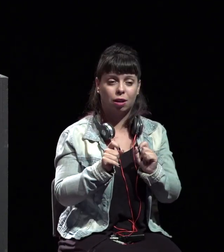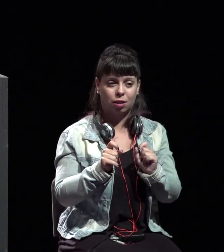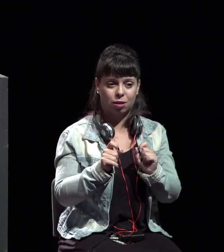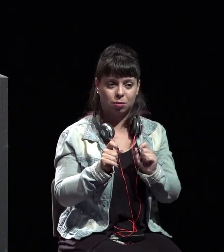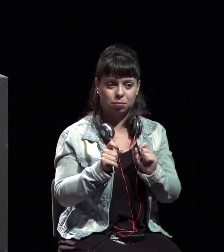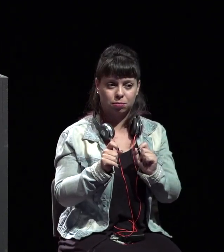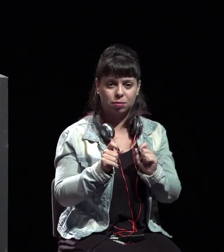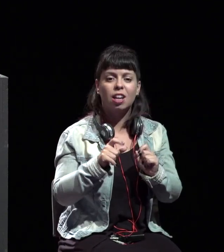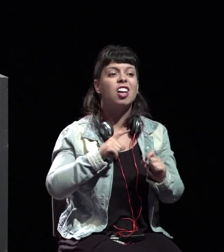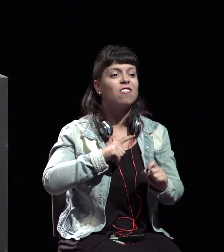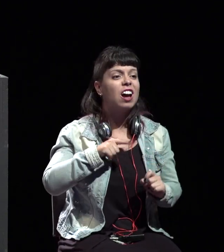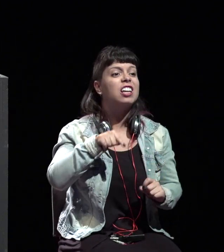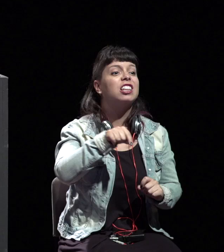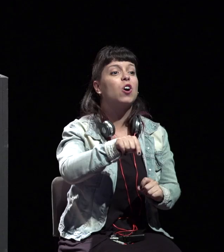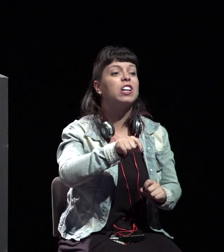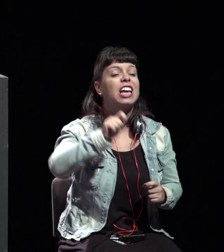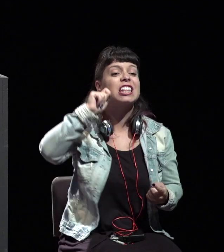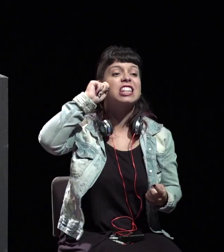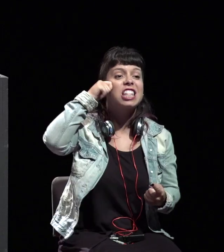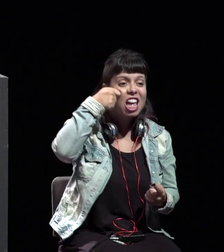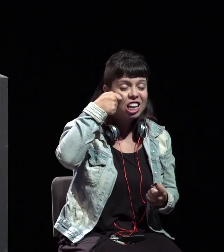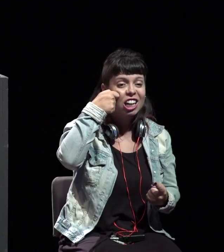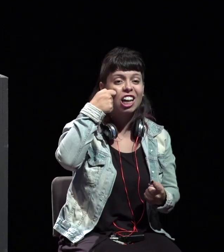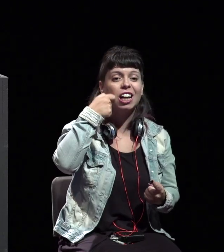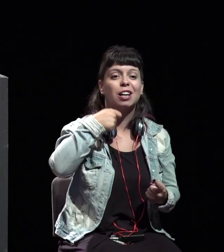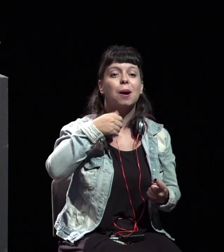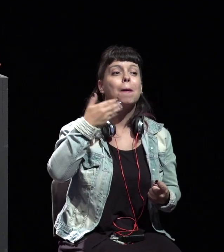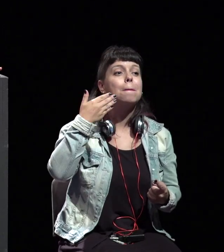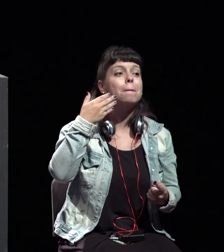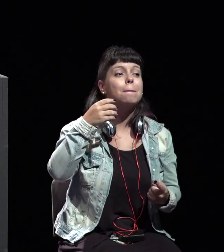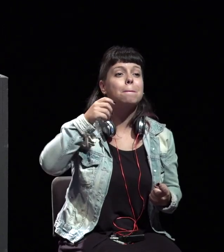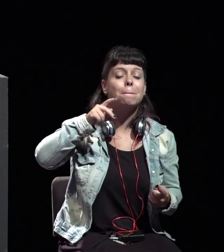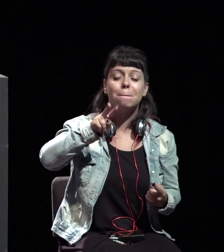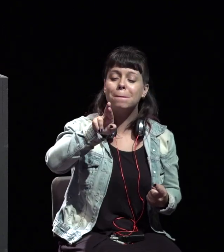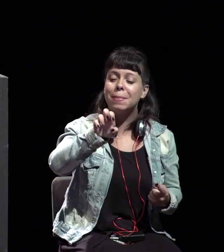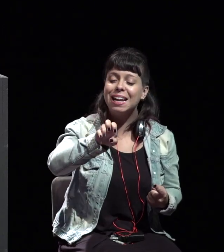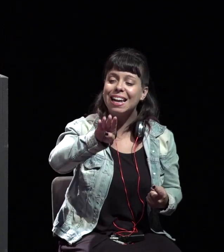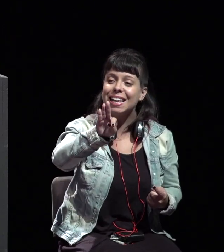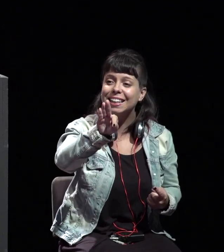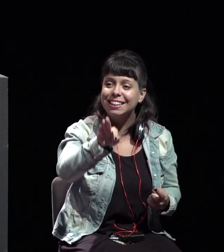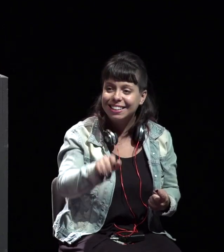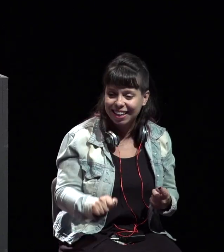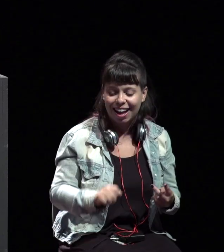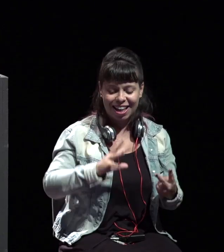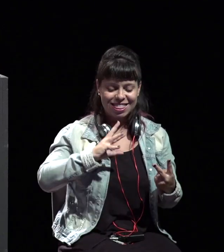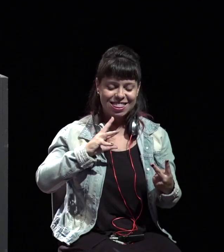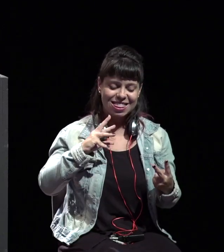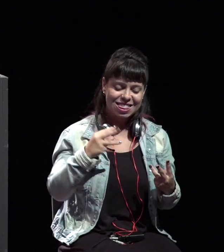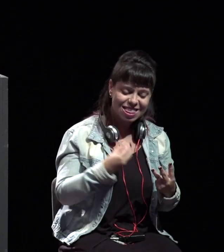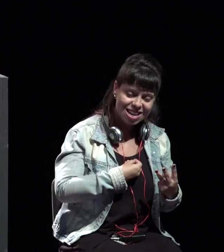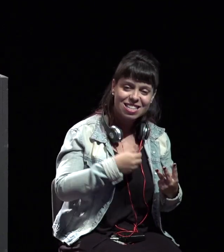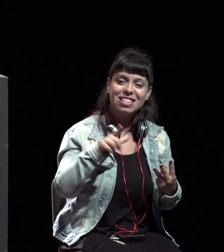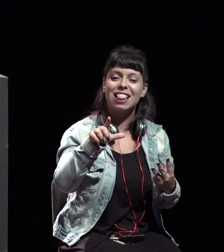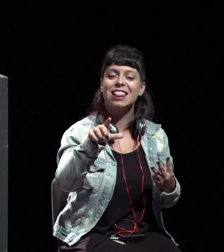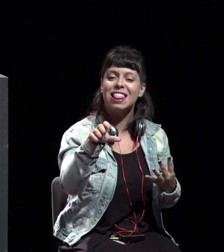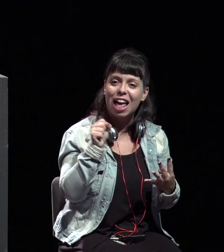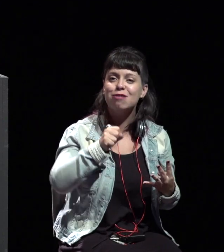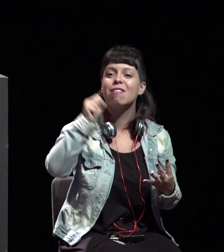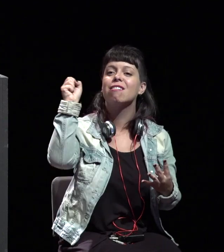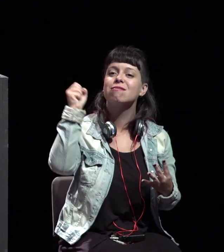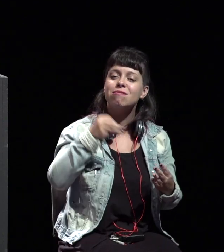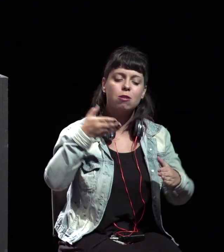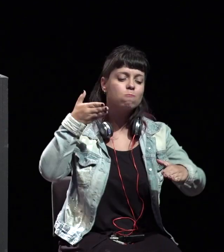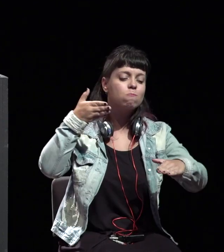negra, preta, trans, lésbica, assim, nas universidades públicas. Eu acho que isso, de certa